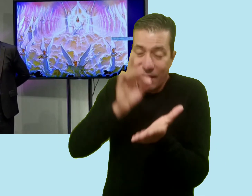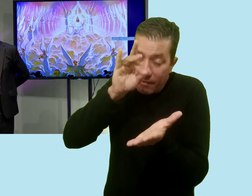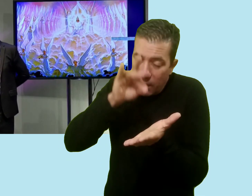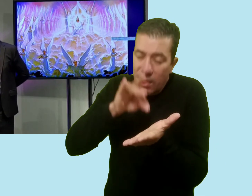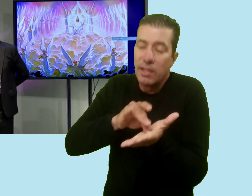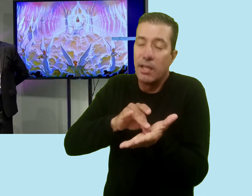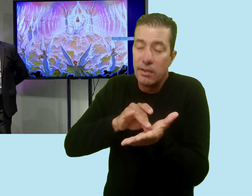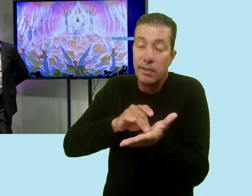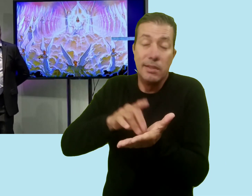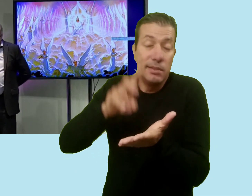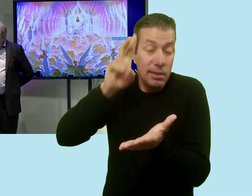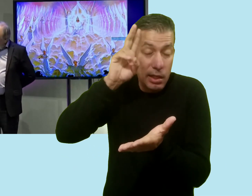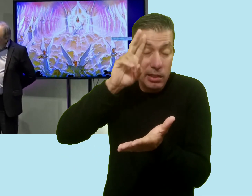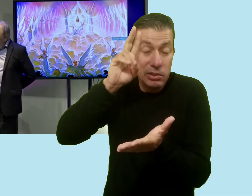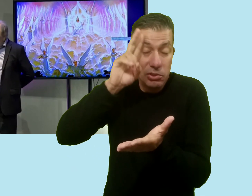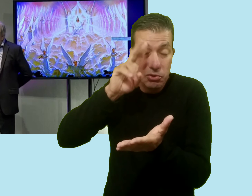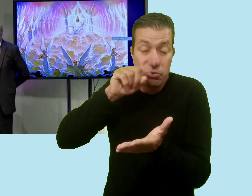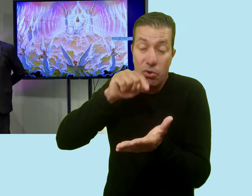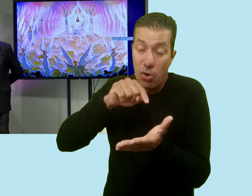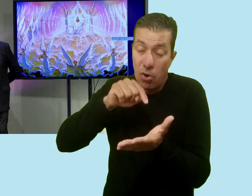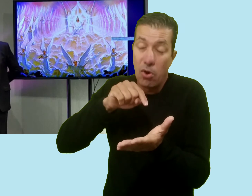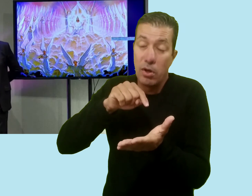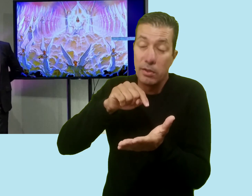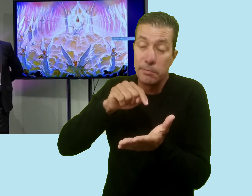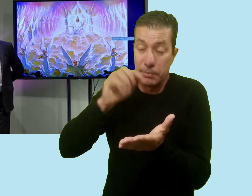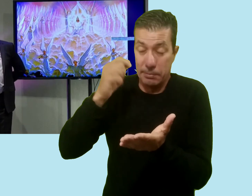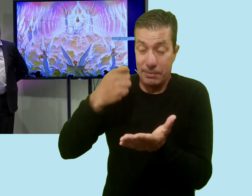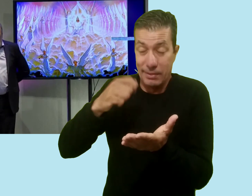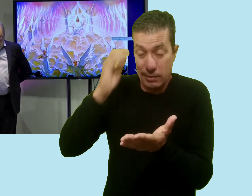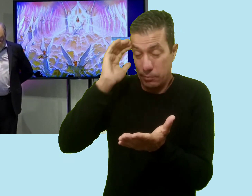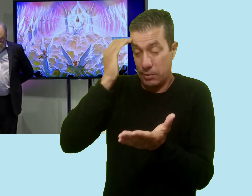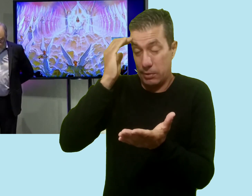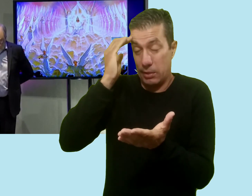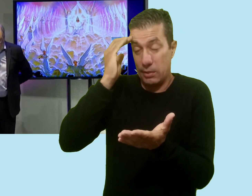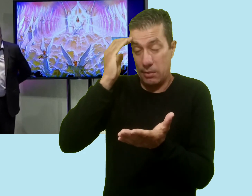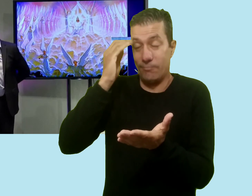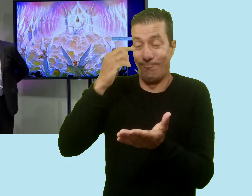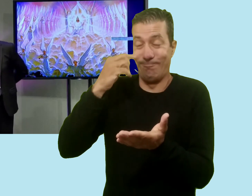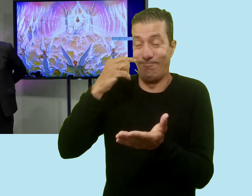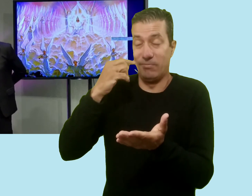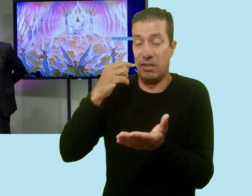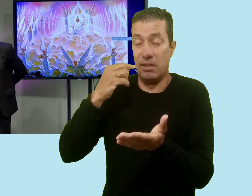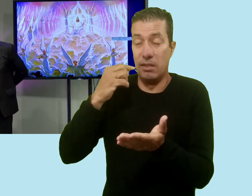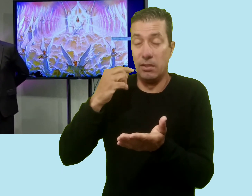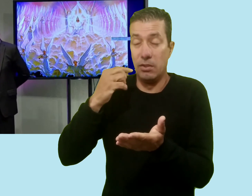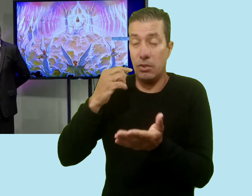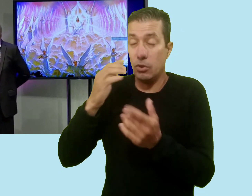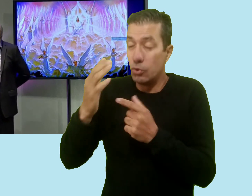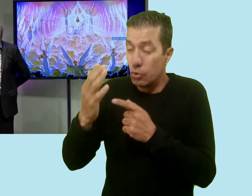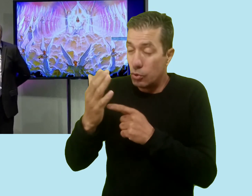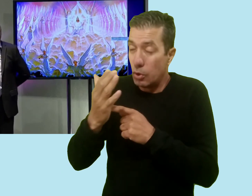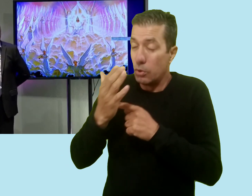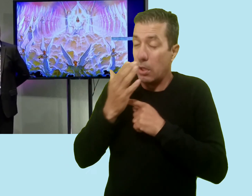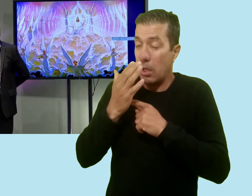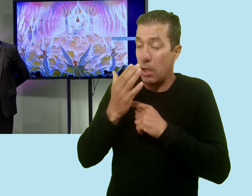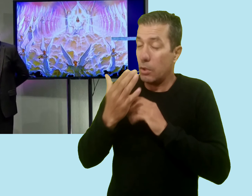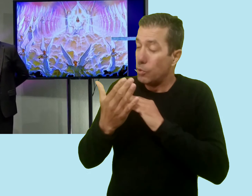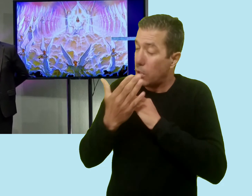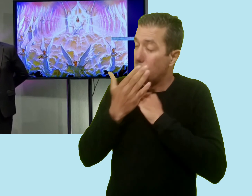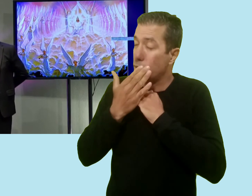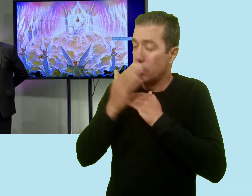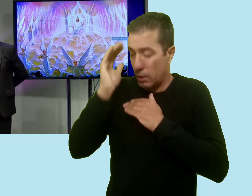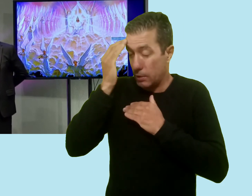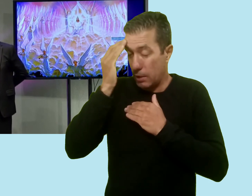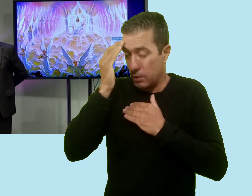livro verdadeiro, mas tem essa história muito maluca aqui, Senhor, nós queremos entendê-la. Nós precisamos que o Senhor trabalhe